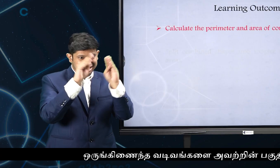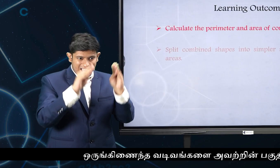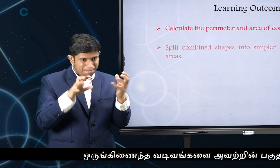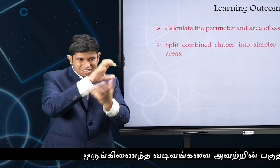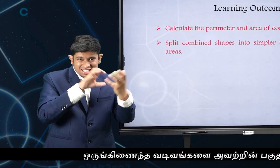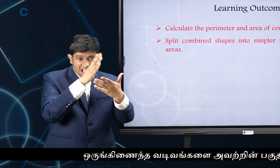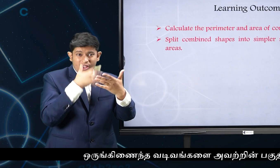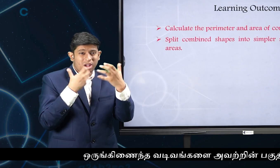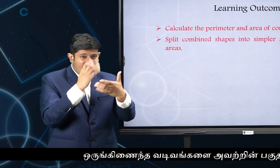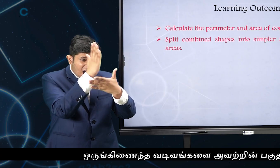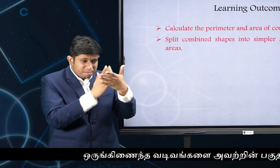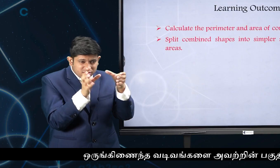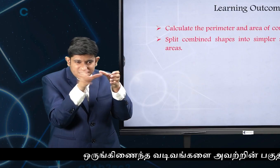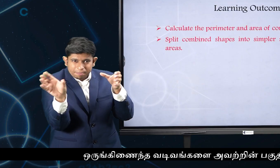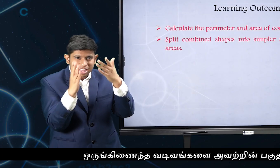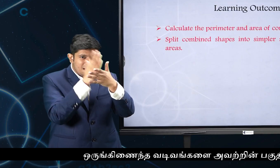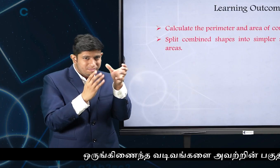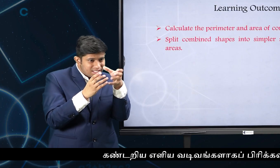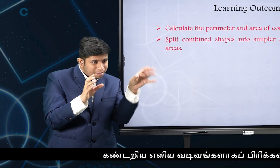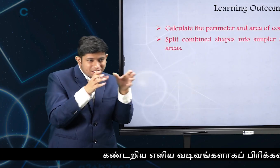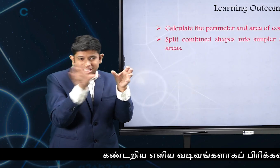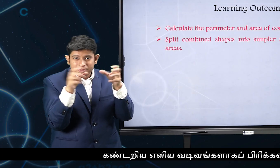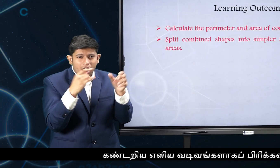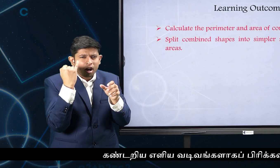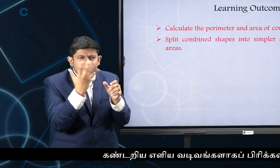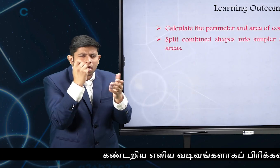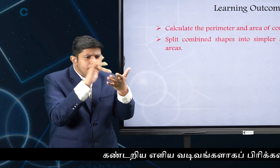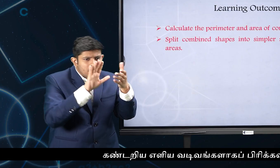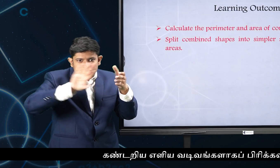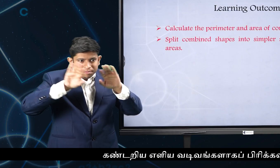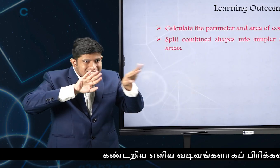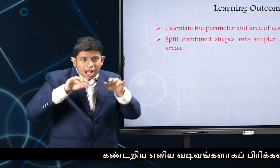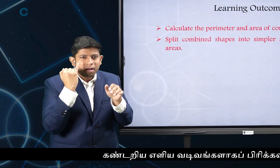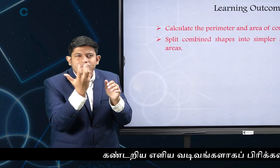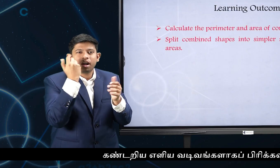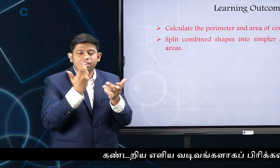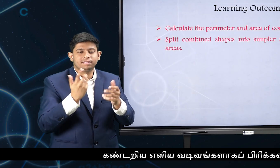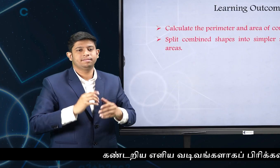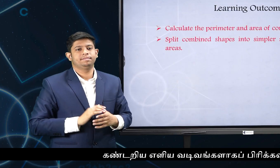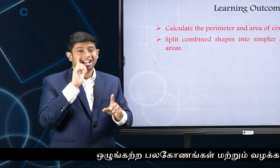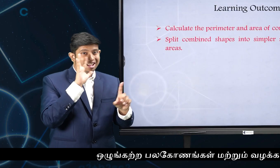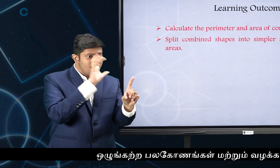ஒருங்கிணைந்த வடிவங்களை அவற்றின் பகுதிகளை கண்டறிய எளிய வடிவங்களை பிரிக்கவும்.